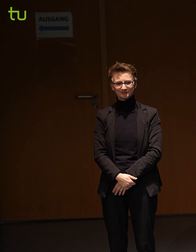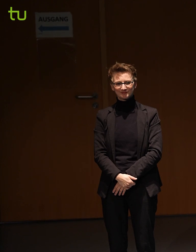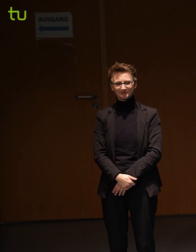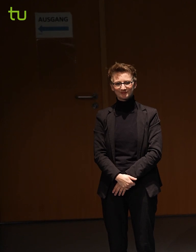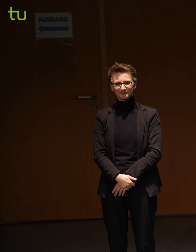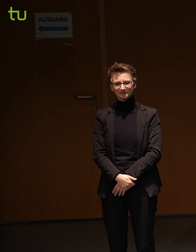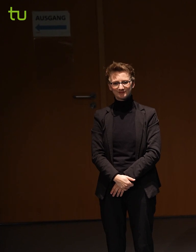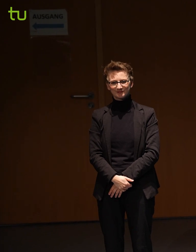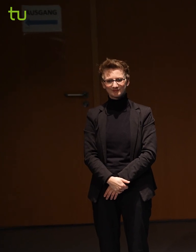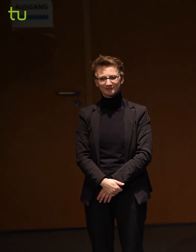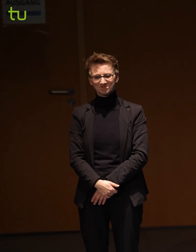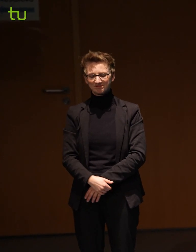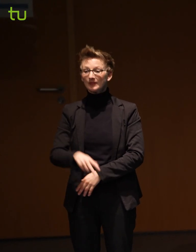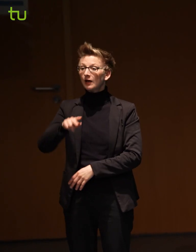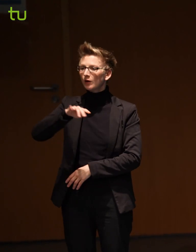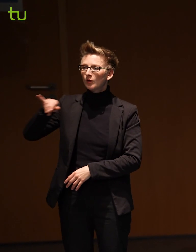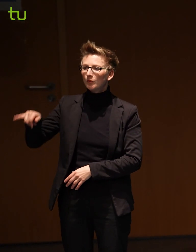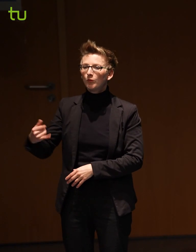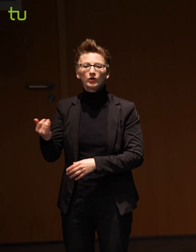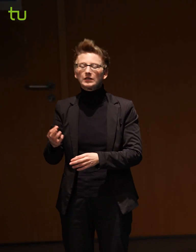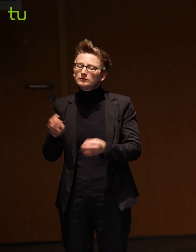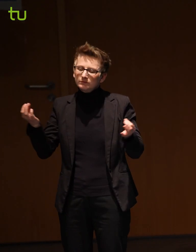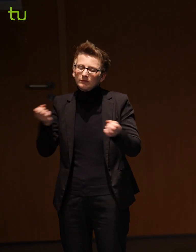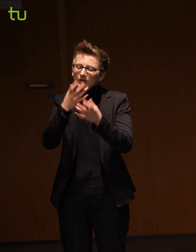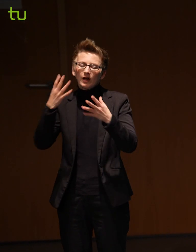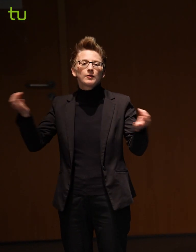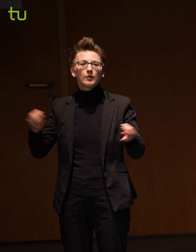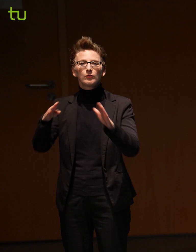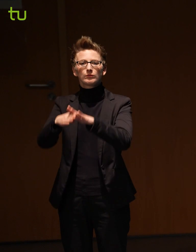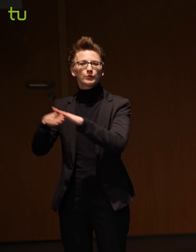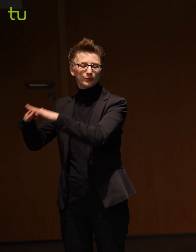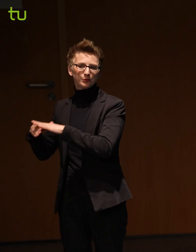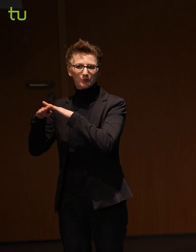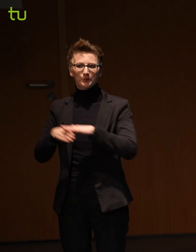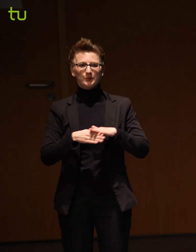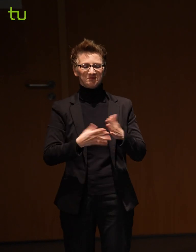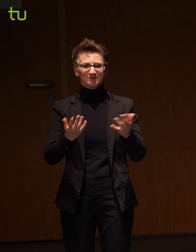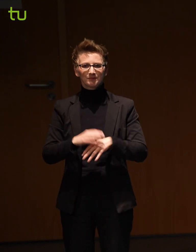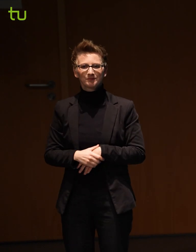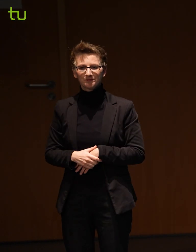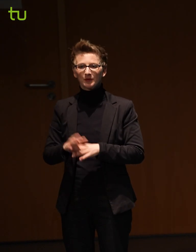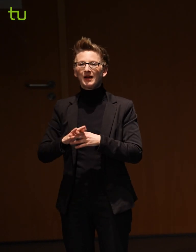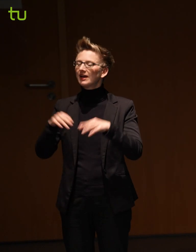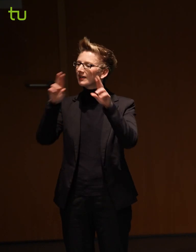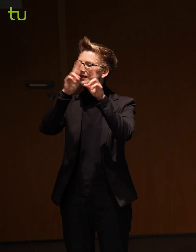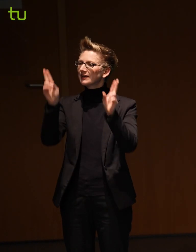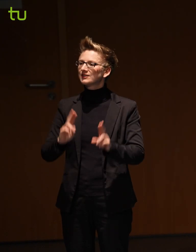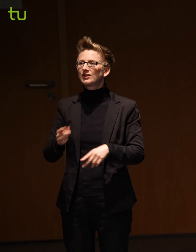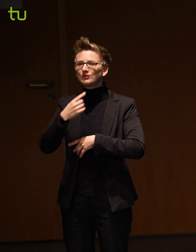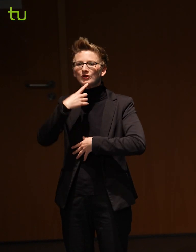Natürlich bedarf ein solches Projekt auch mannigfaltiger Unterstützung. Die kam vor allem von jemandem, den man international als den Whitman